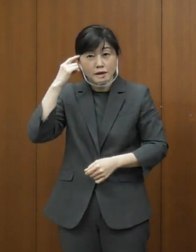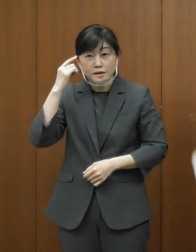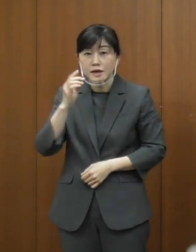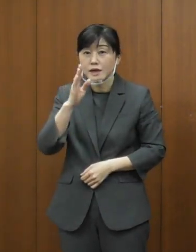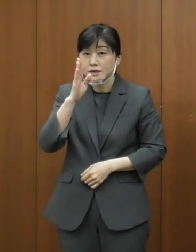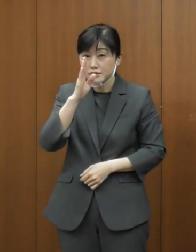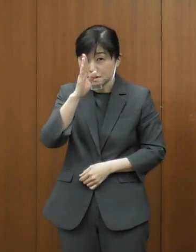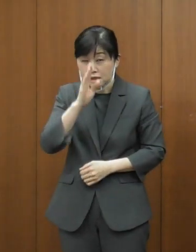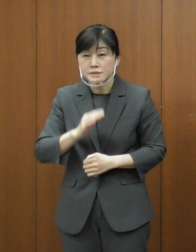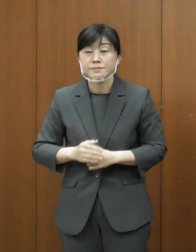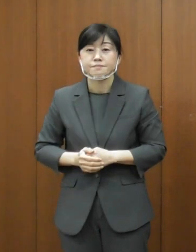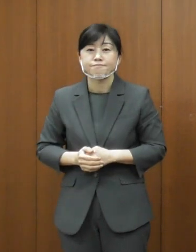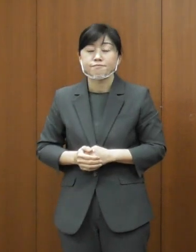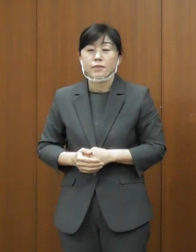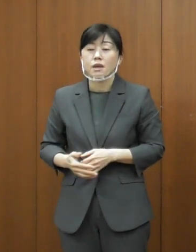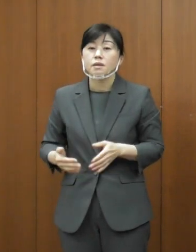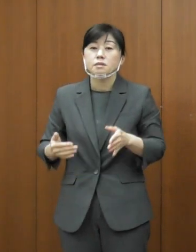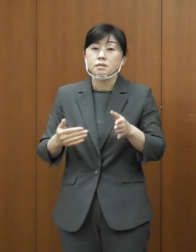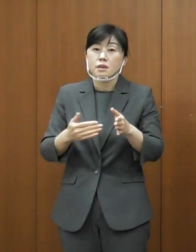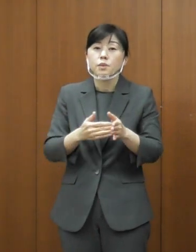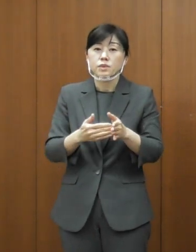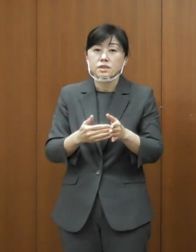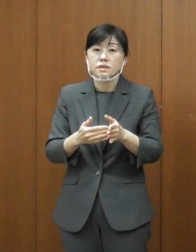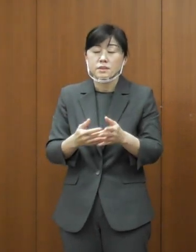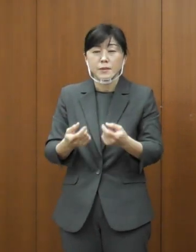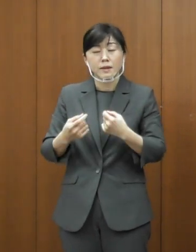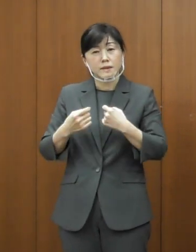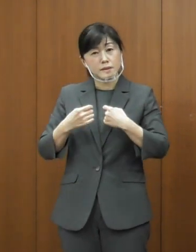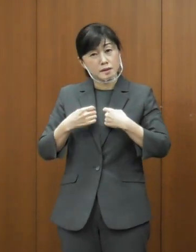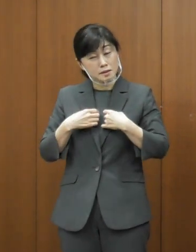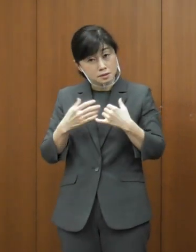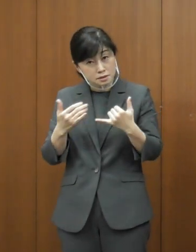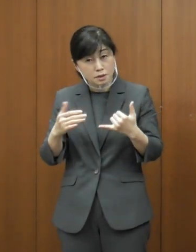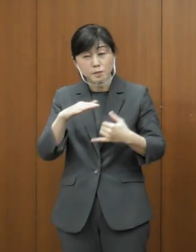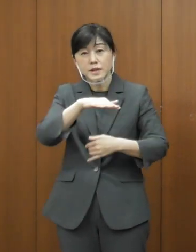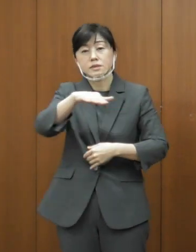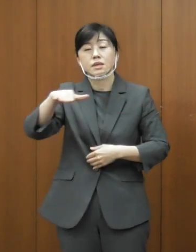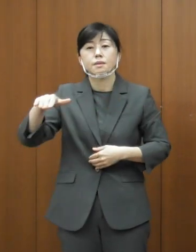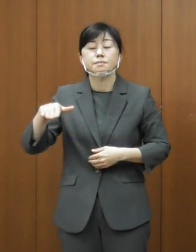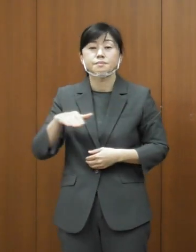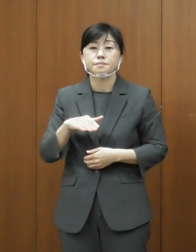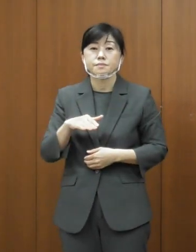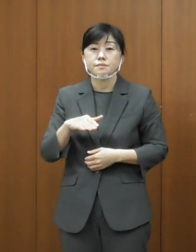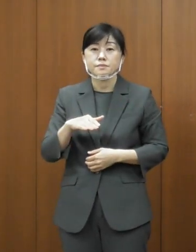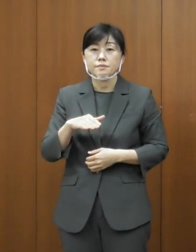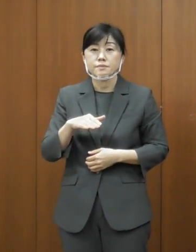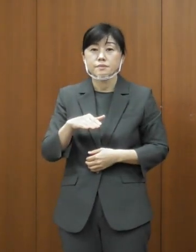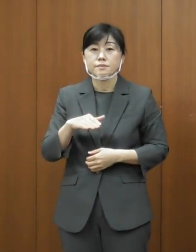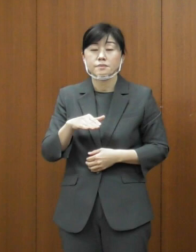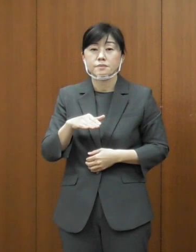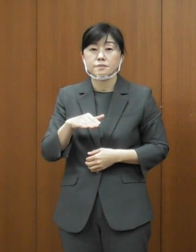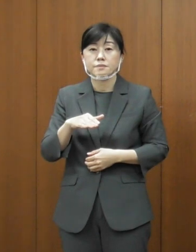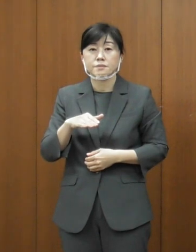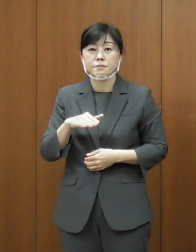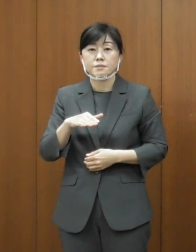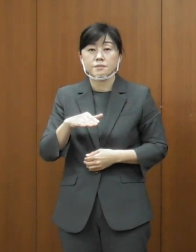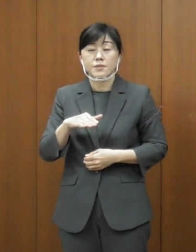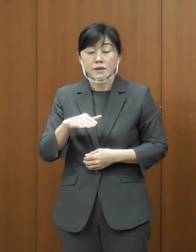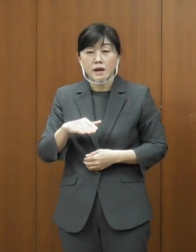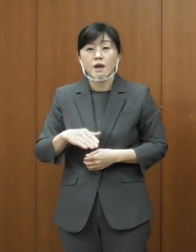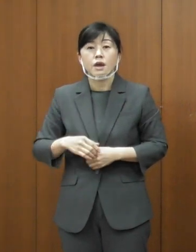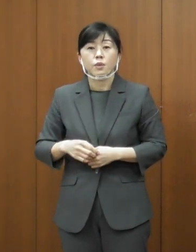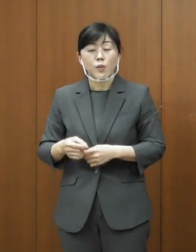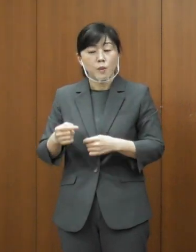します。最後に、陽性になった方、あるいは、この感